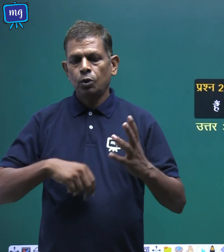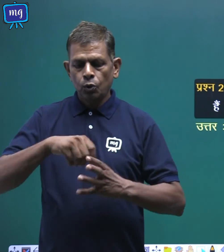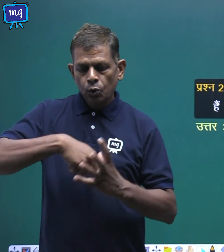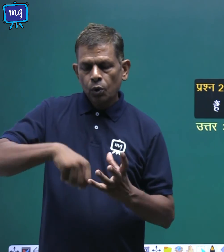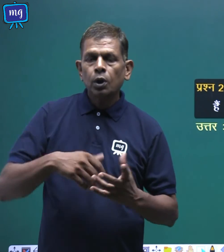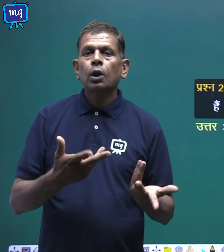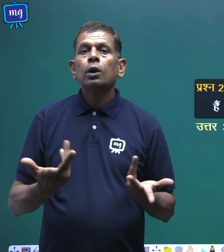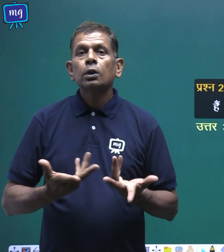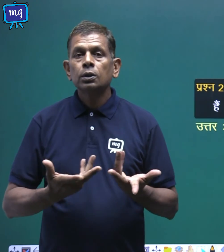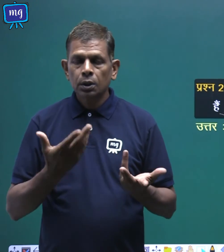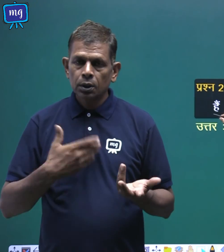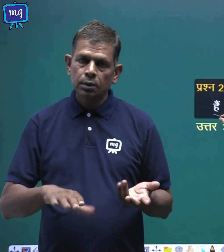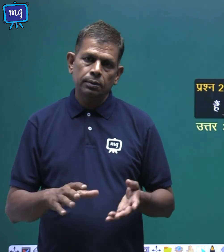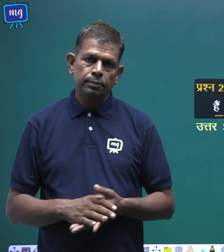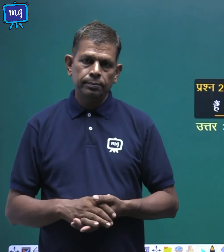किसे कहते हैं?